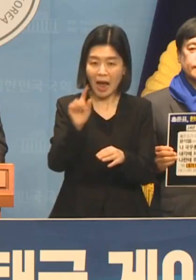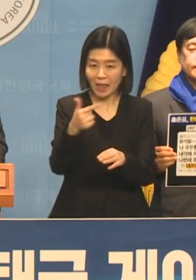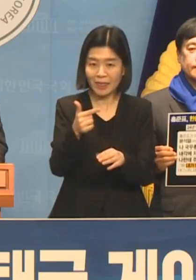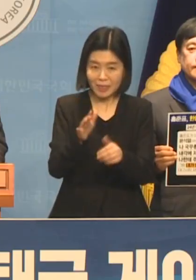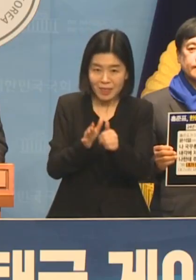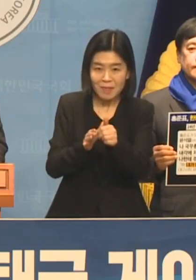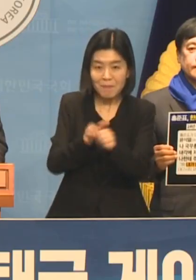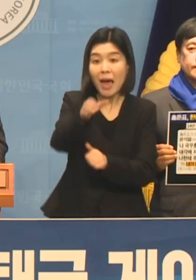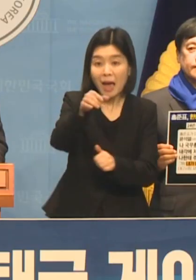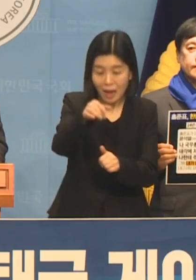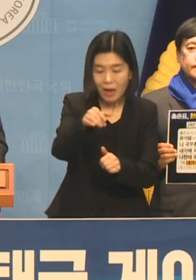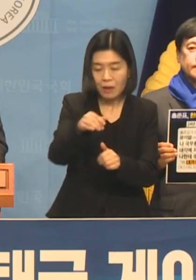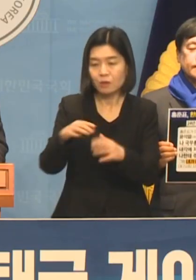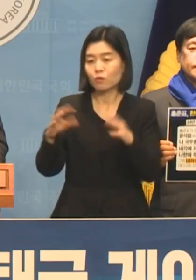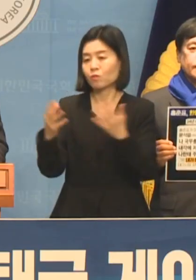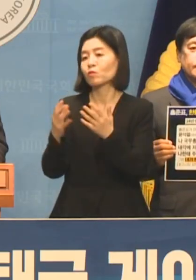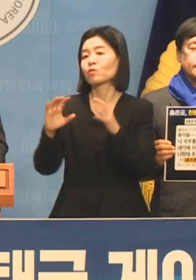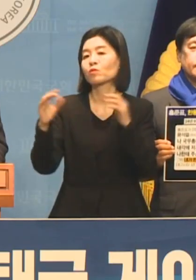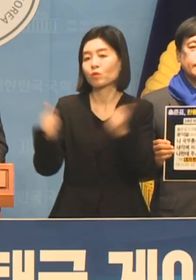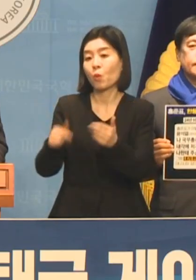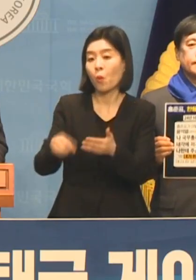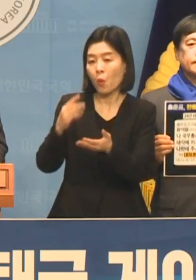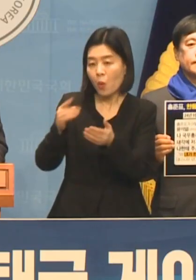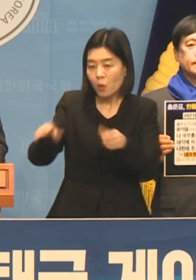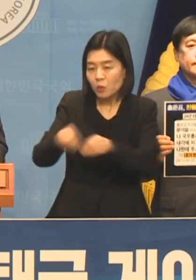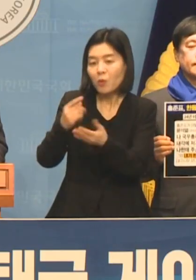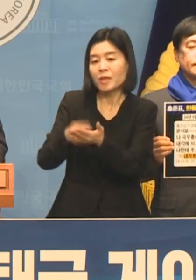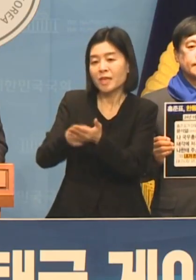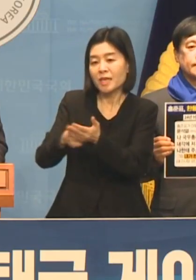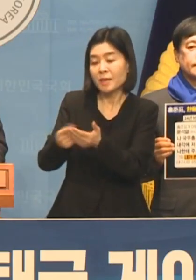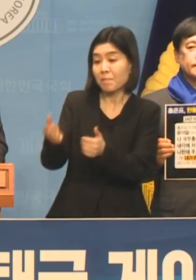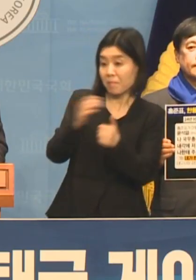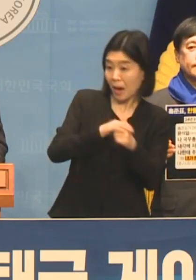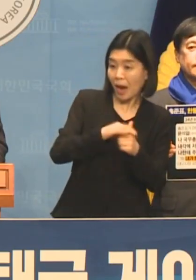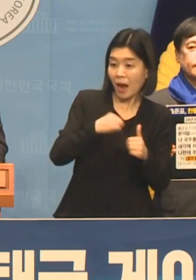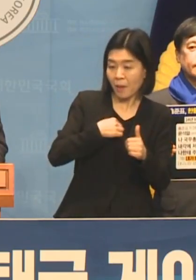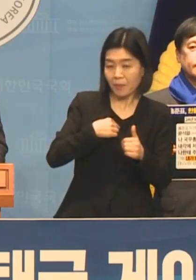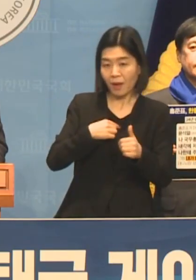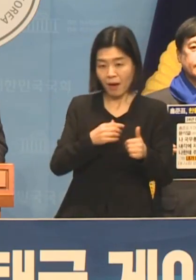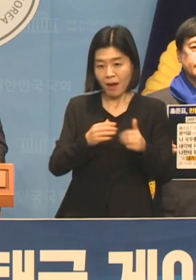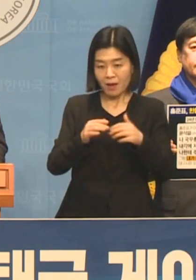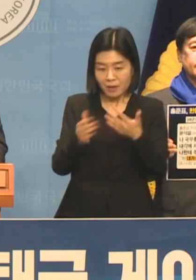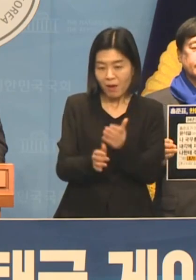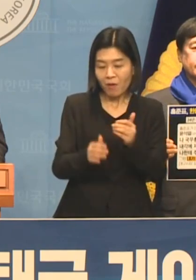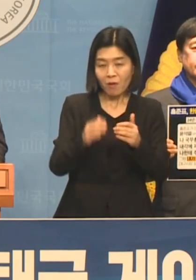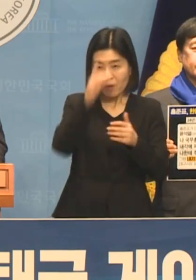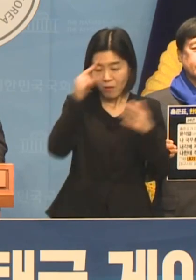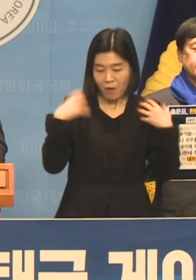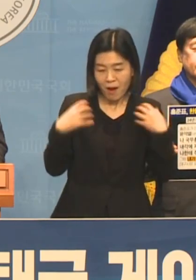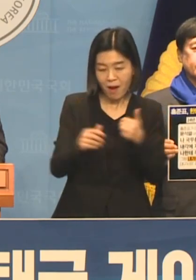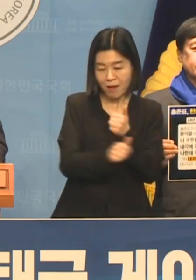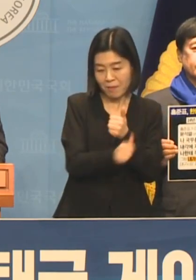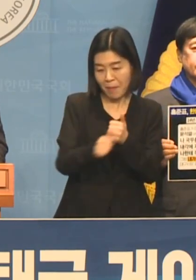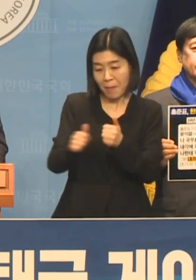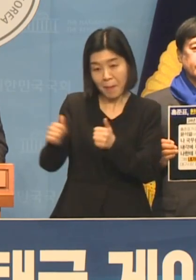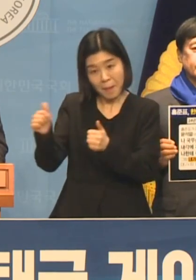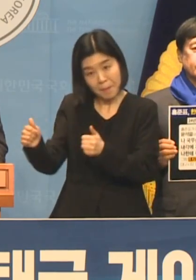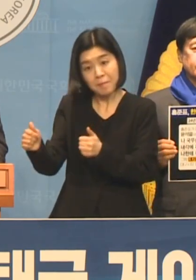주고 내각 장관들 임명권 나한테 주소. 그러면 내가 한동훈 없애고 대구시장